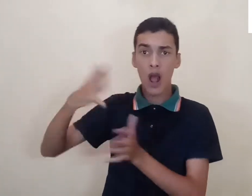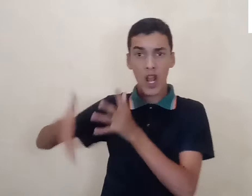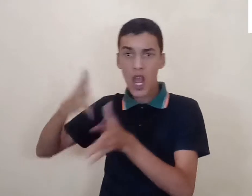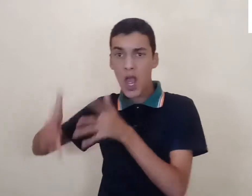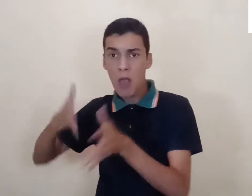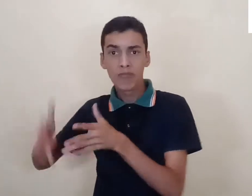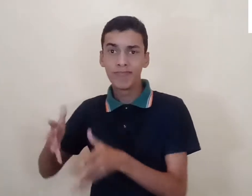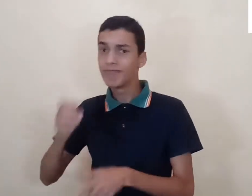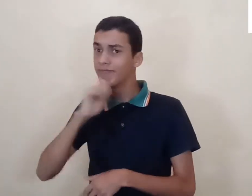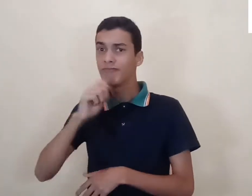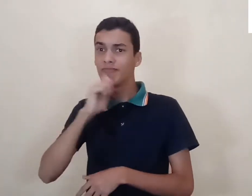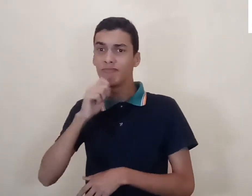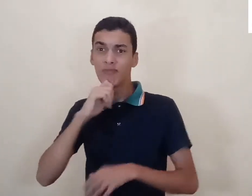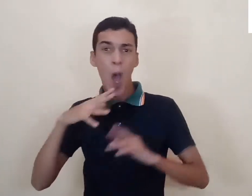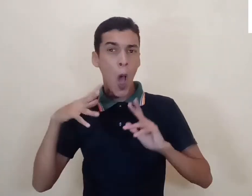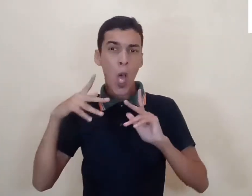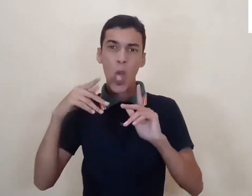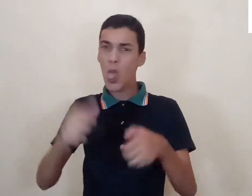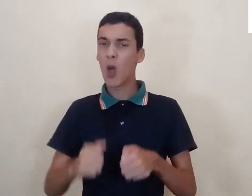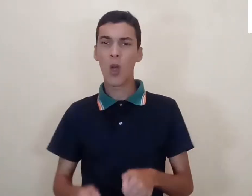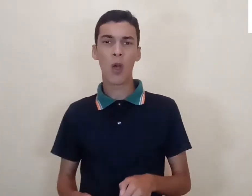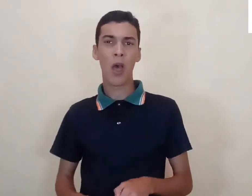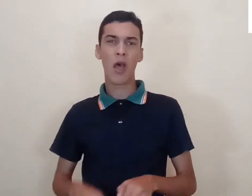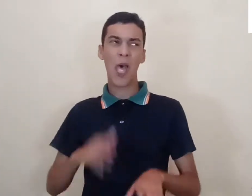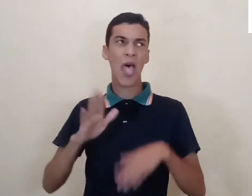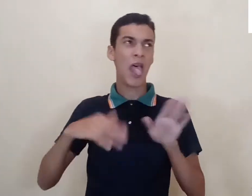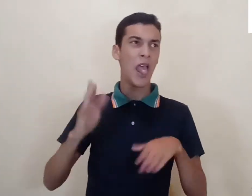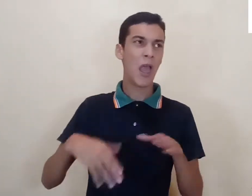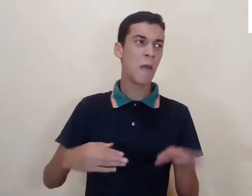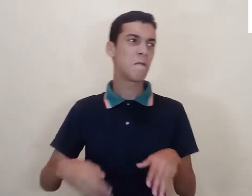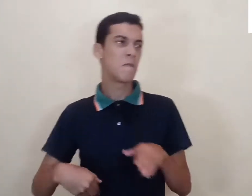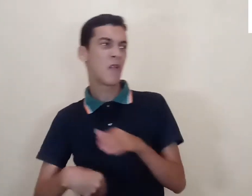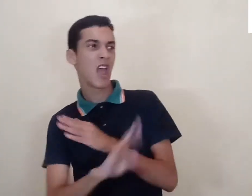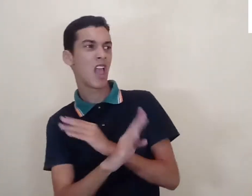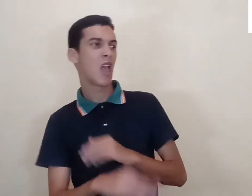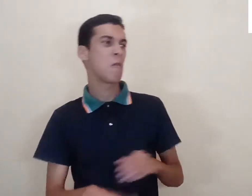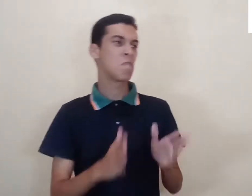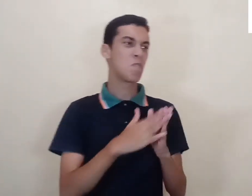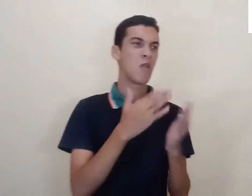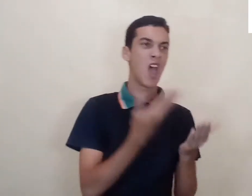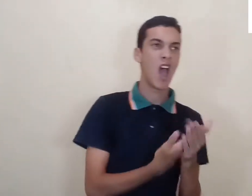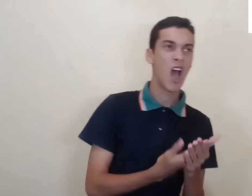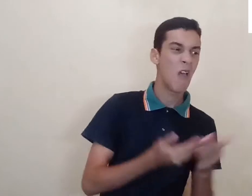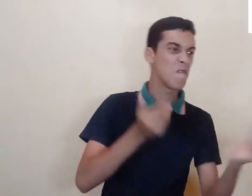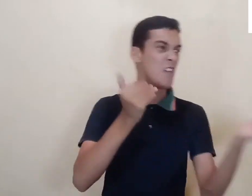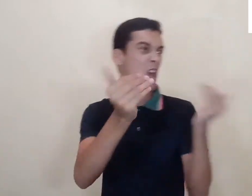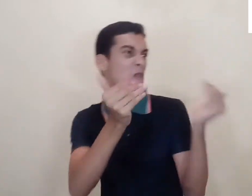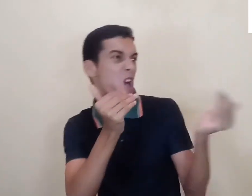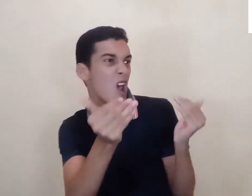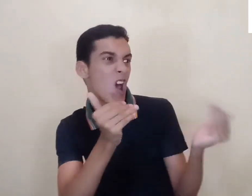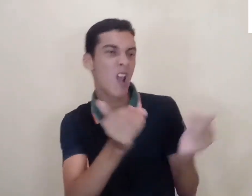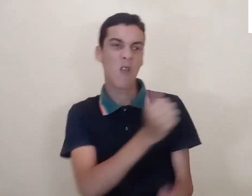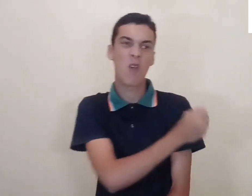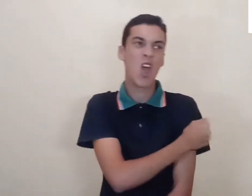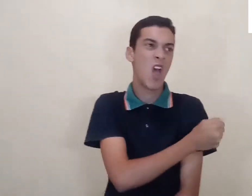palma, e entender que ninguém sabe tudo da Libras, e parar de